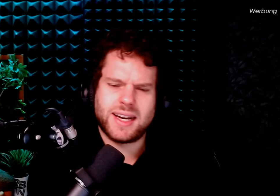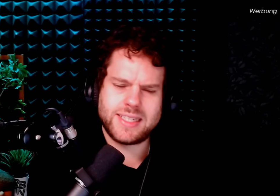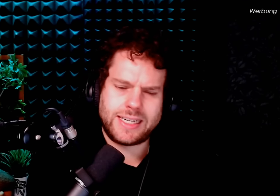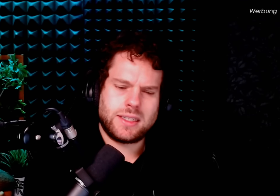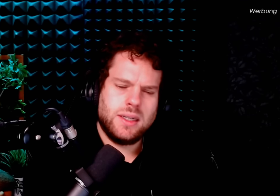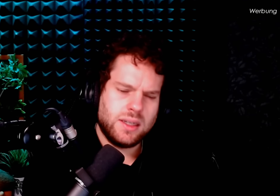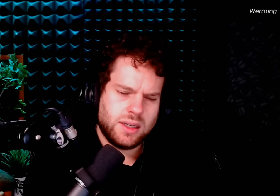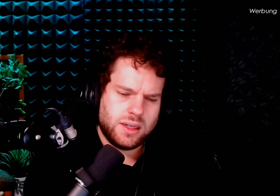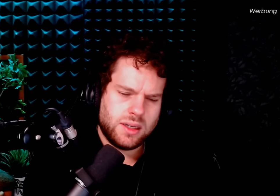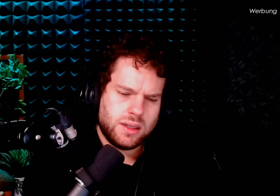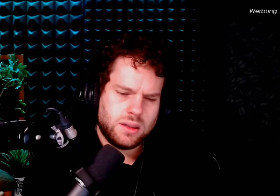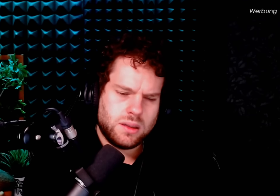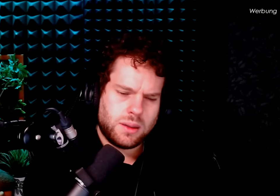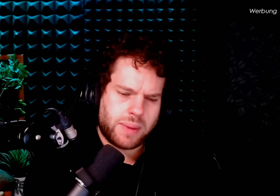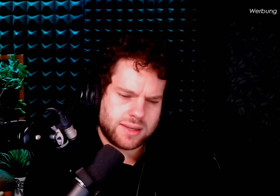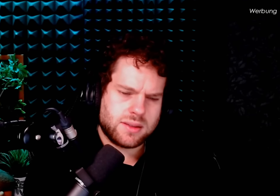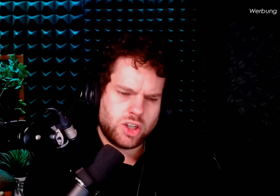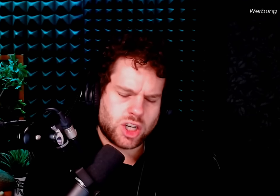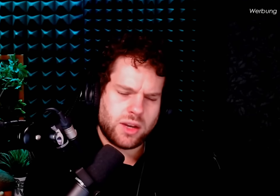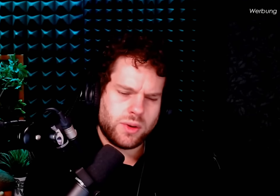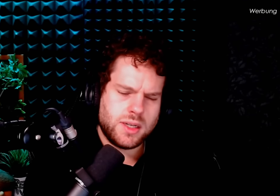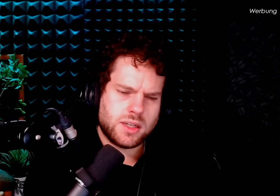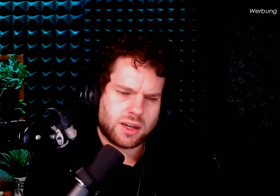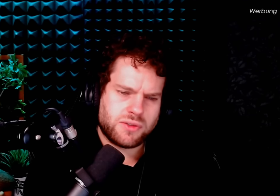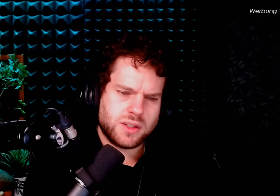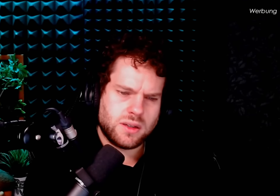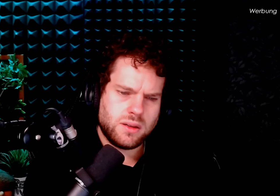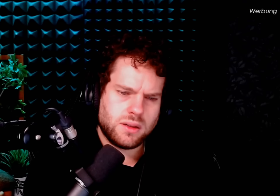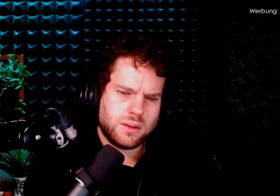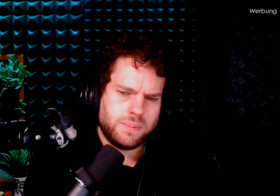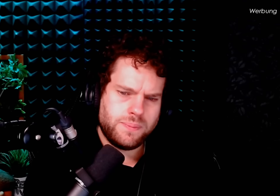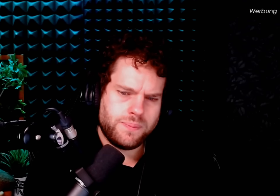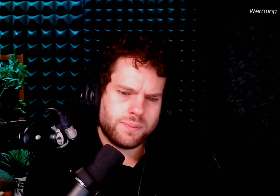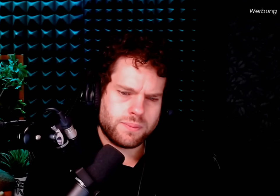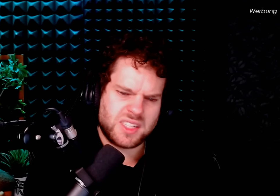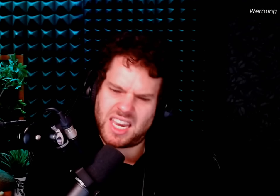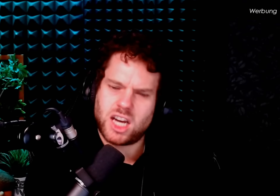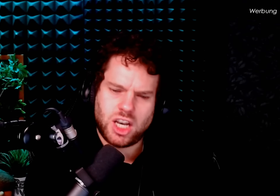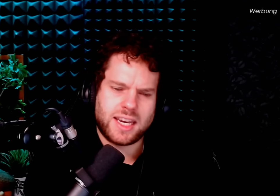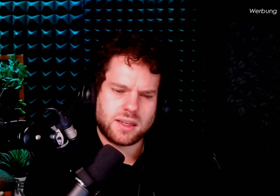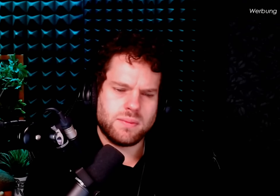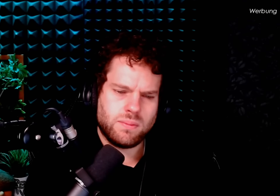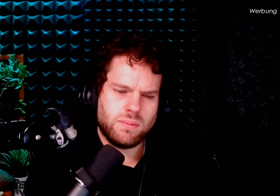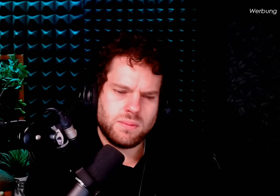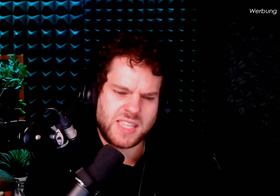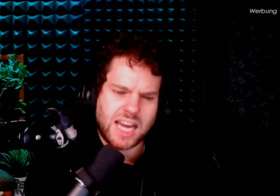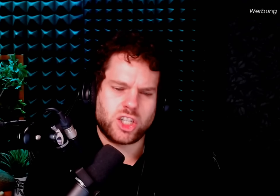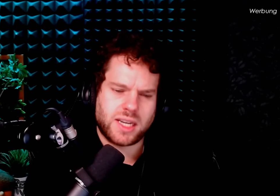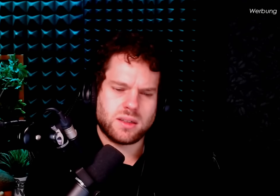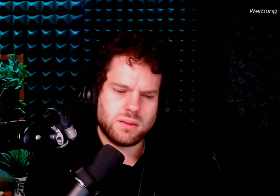nachdenke. Die meisten Entscheidungen, die ich treffe, sind sehr schlecht. Sehr schlecht.